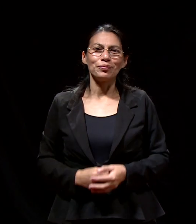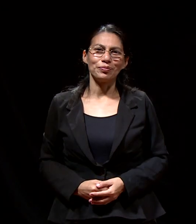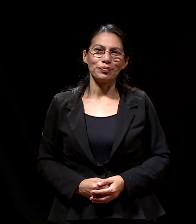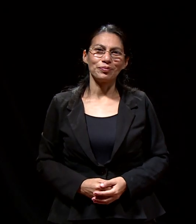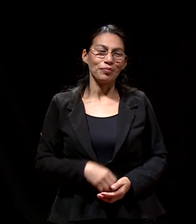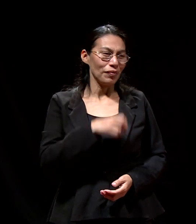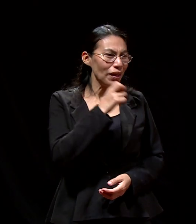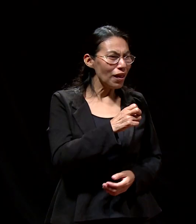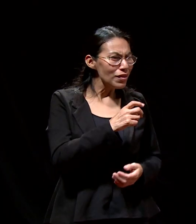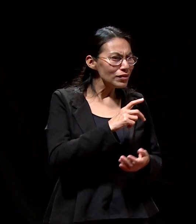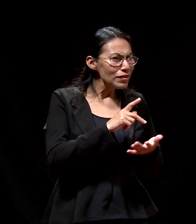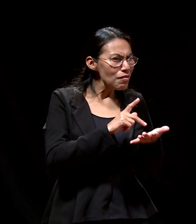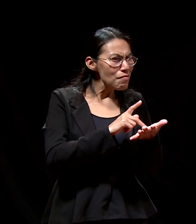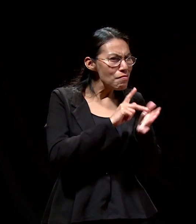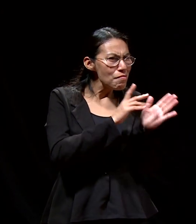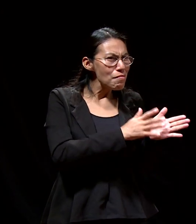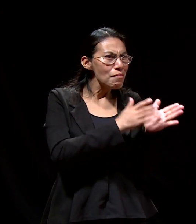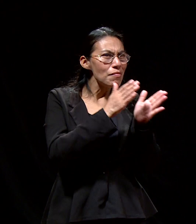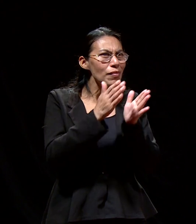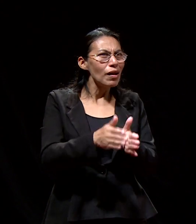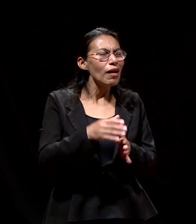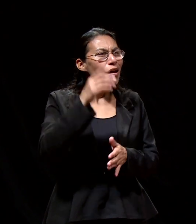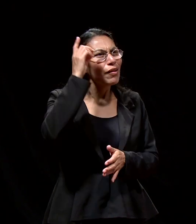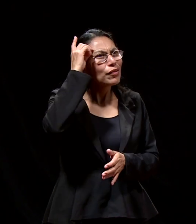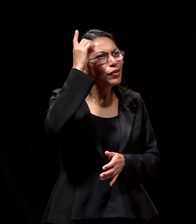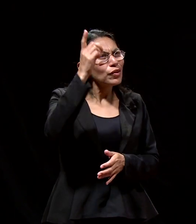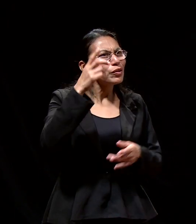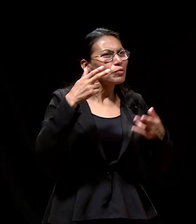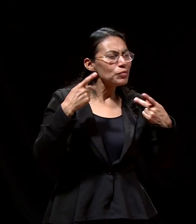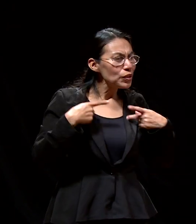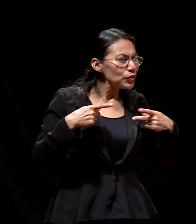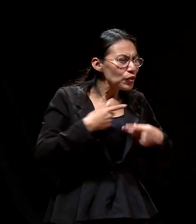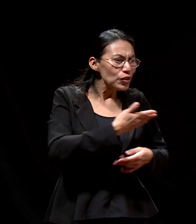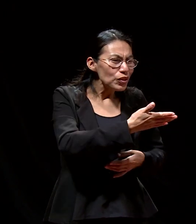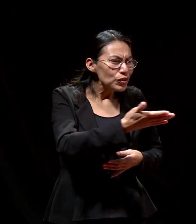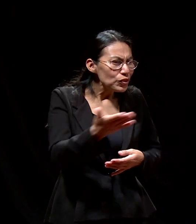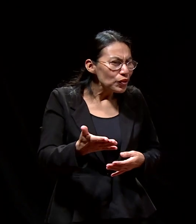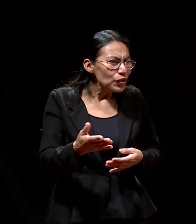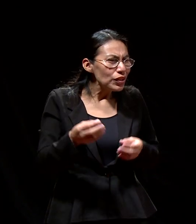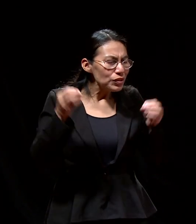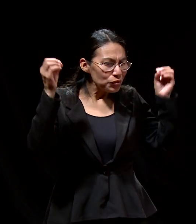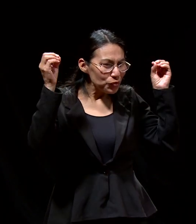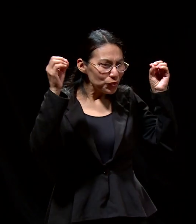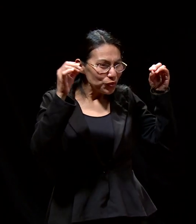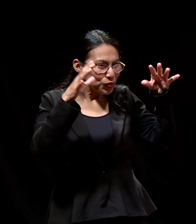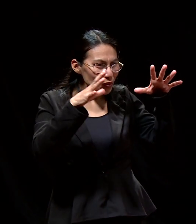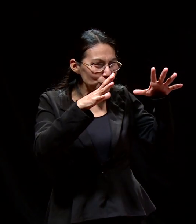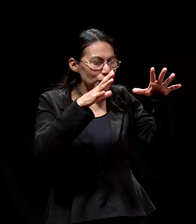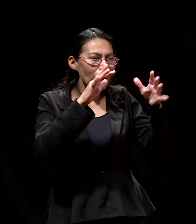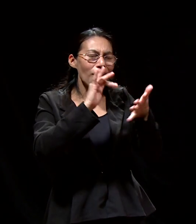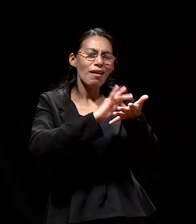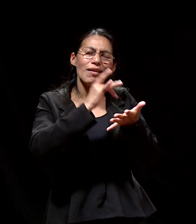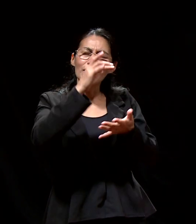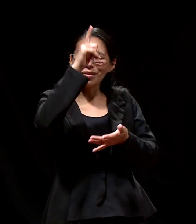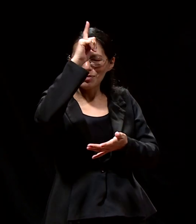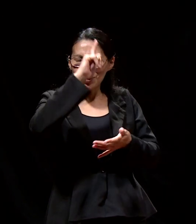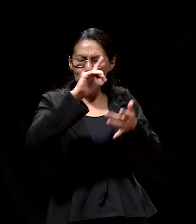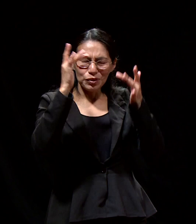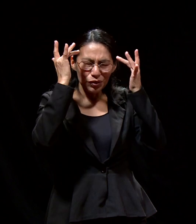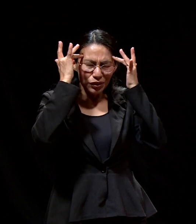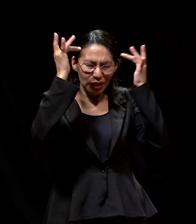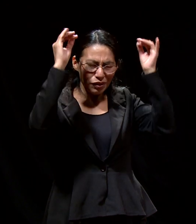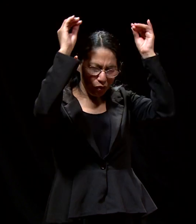este es el plan Dios quiere iluminar a la humanidad al mundo entero a través del Espíritu